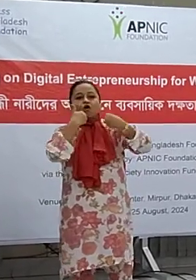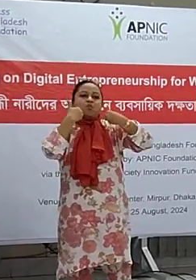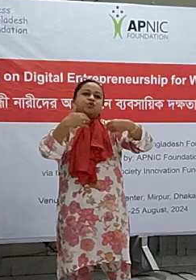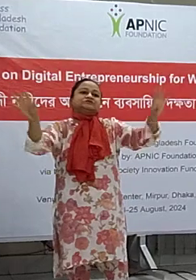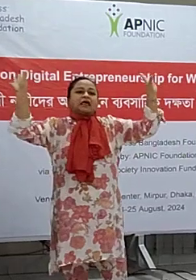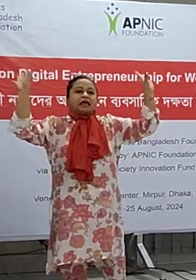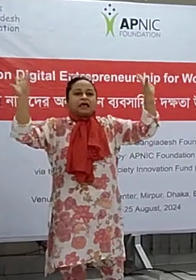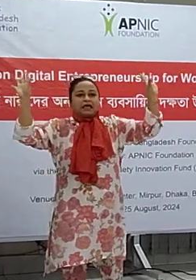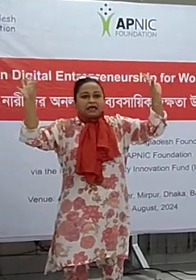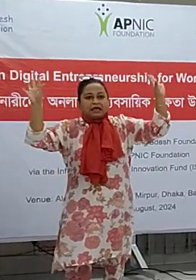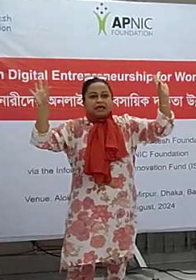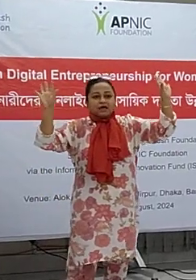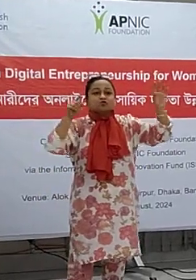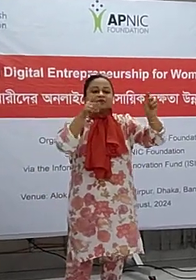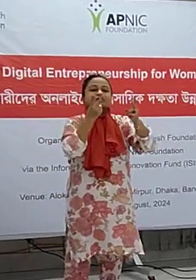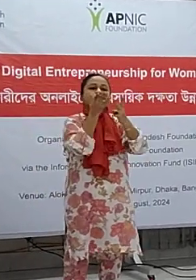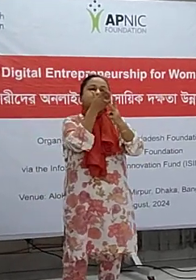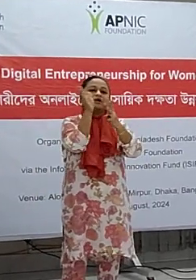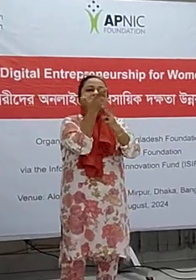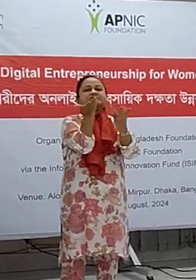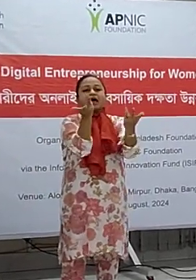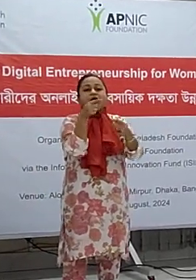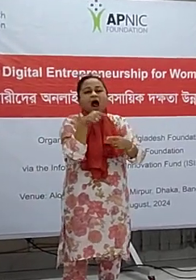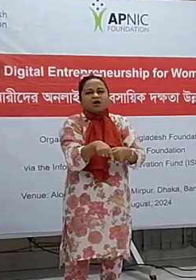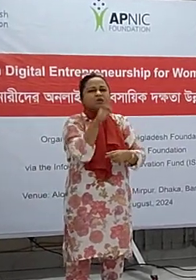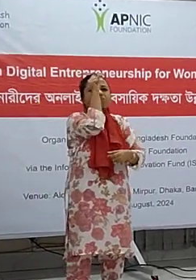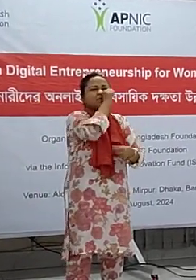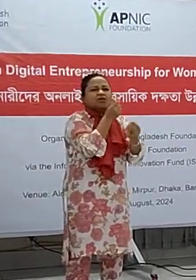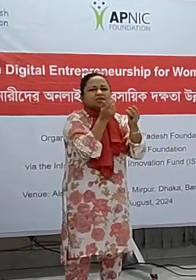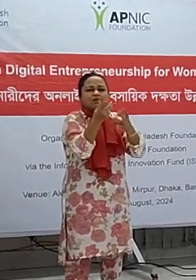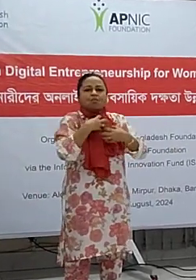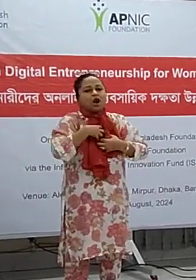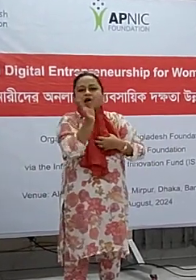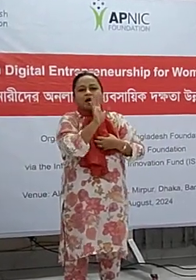তাদের নিজেদের পণ্যগুলো নিয়ে হচ্ছে কাজ করতে পারবে।